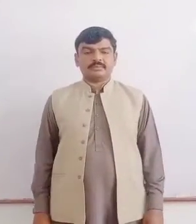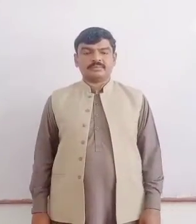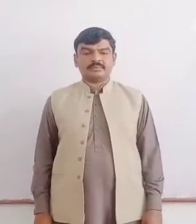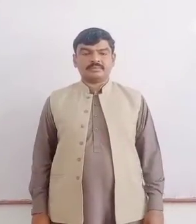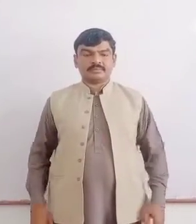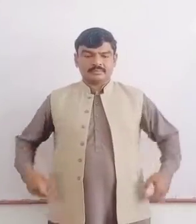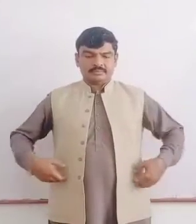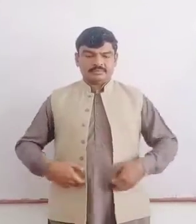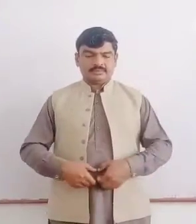سپاہی،